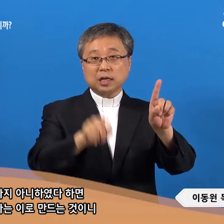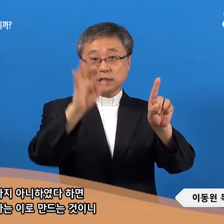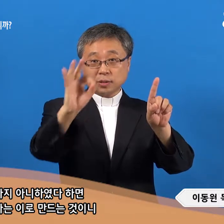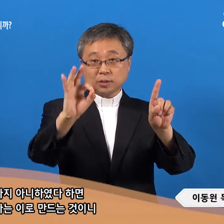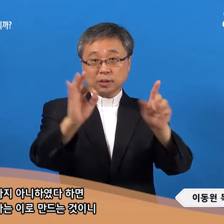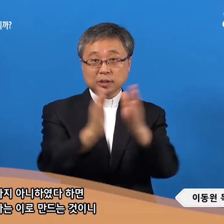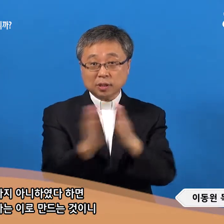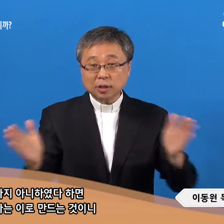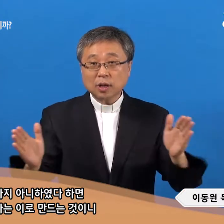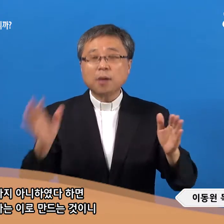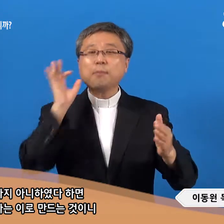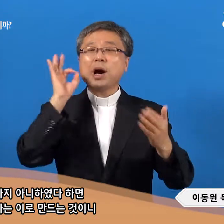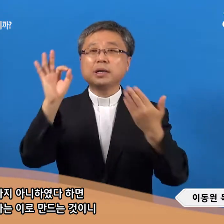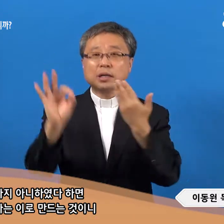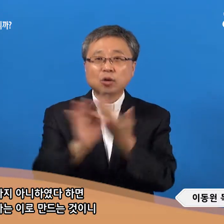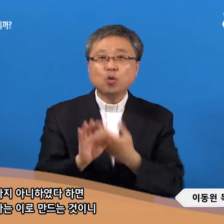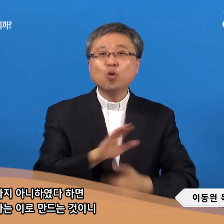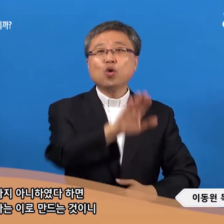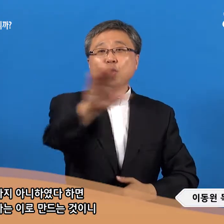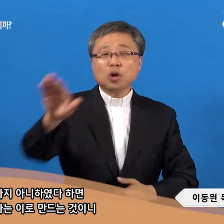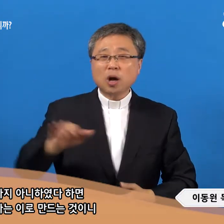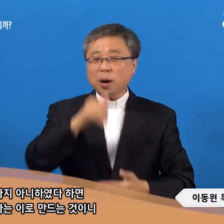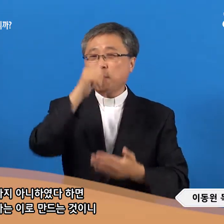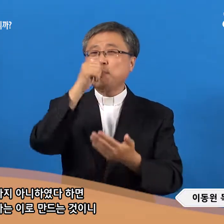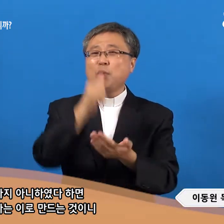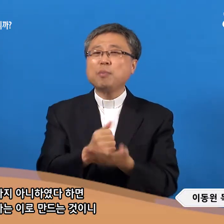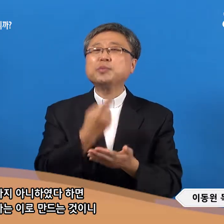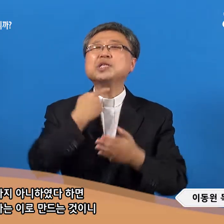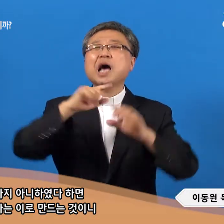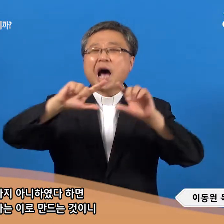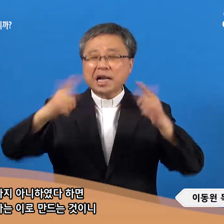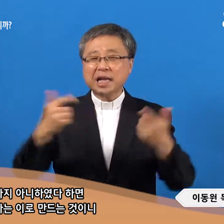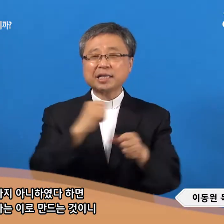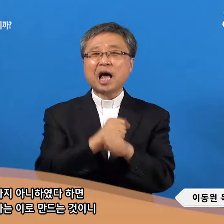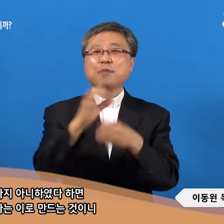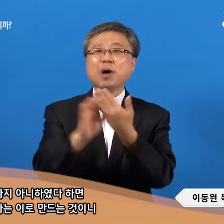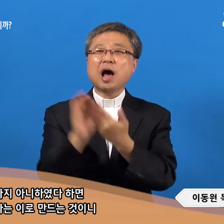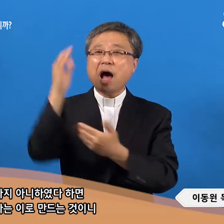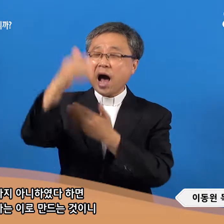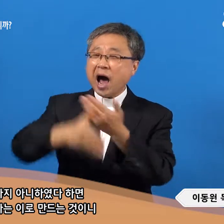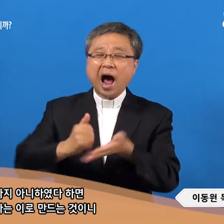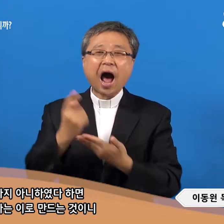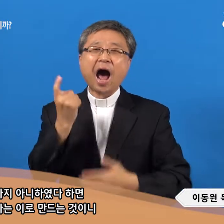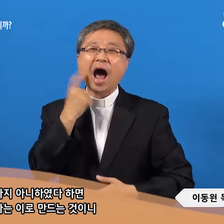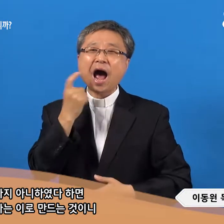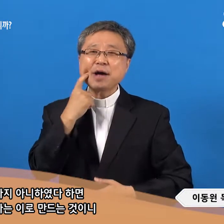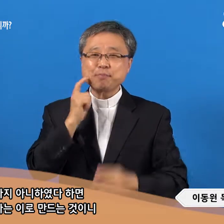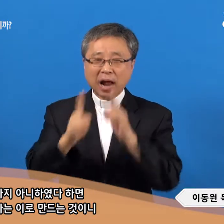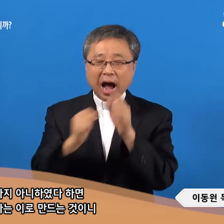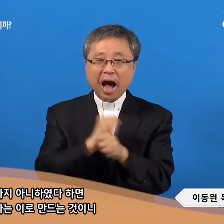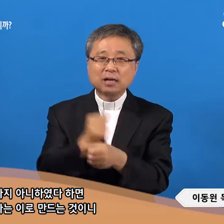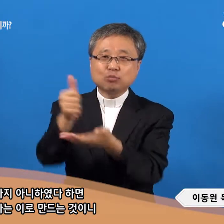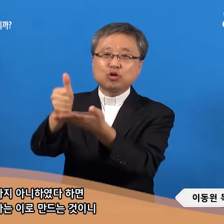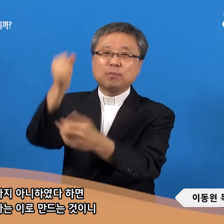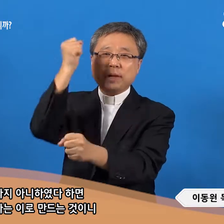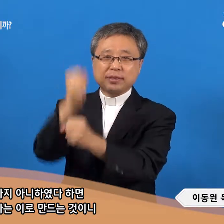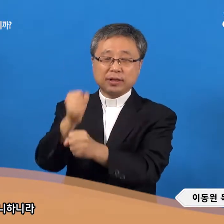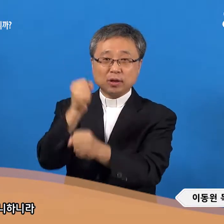10절입니다. 시작. 만일 우리가 범죄하지 아니하였다 하면 하나님을 거짓말하는 이로 만드는 것이니 또한